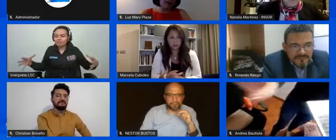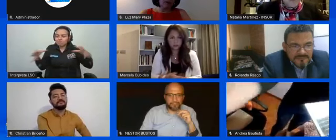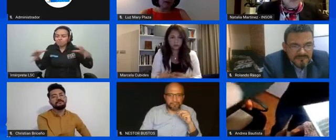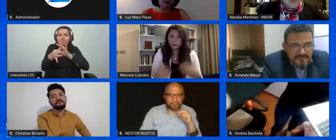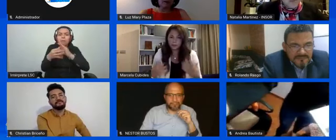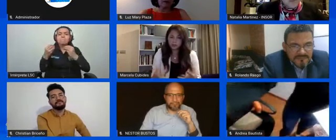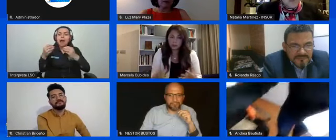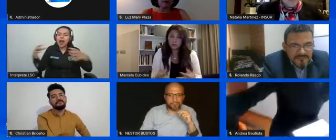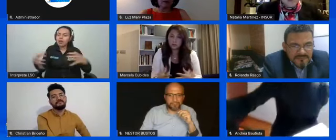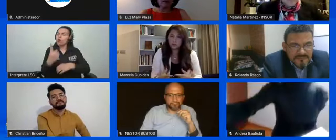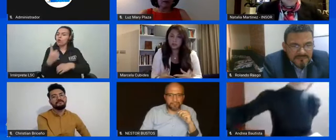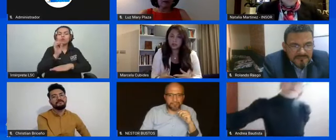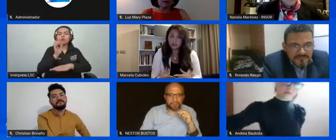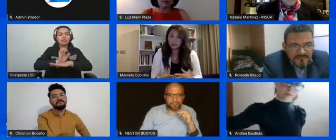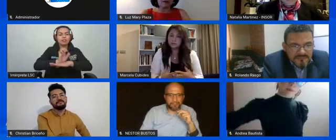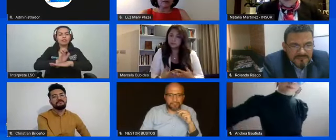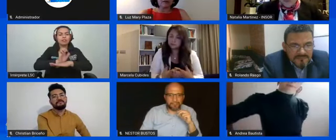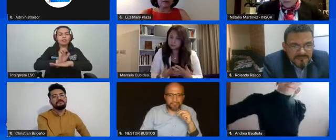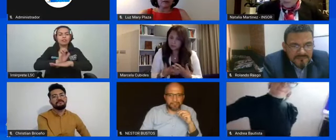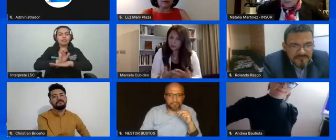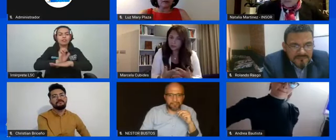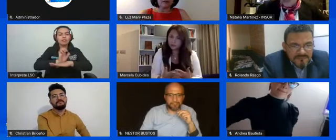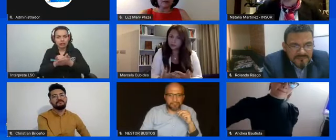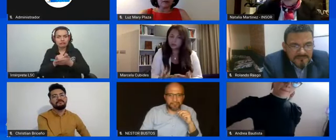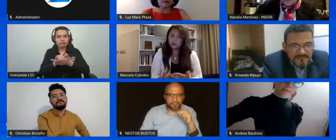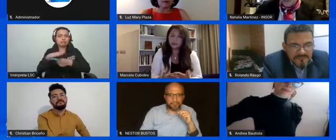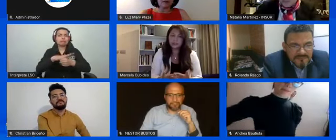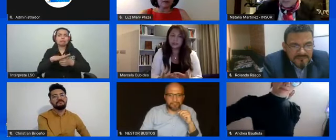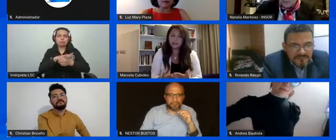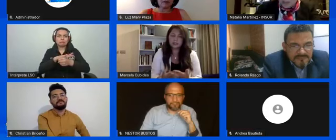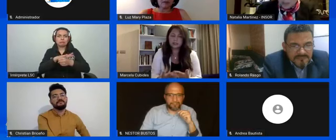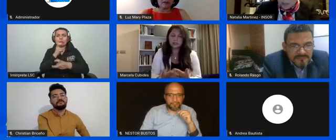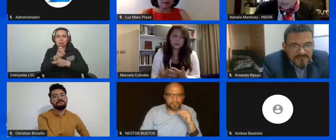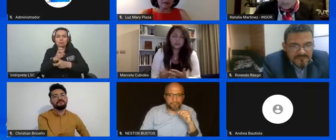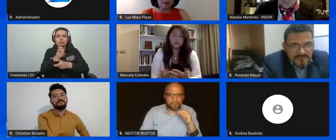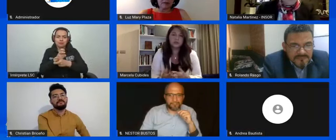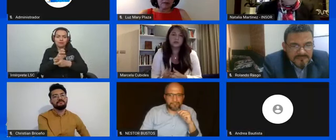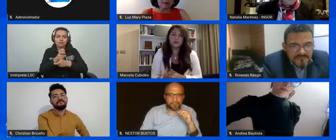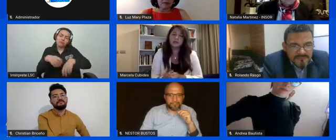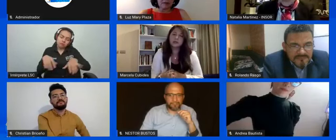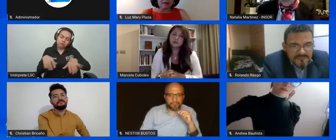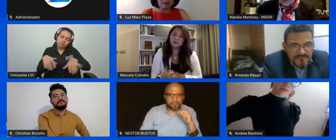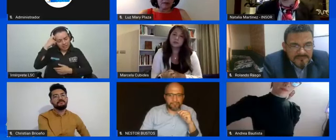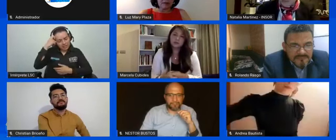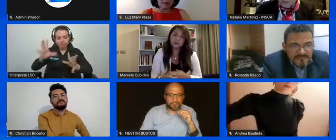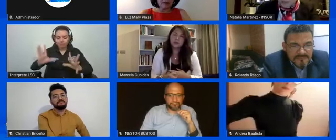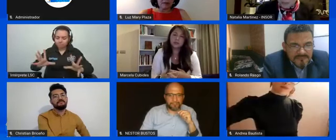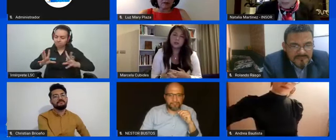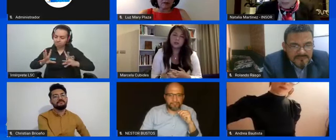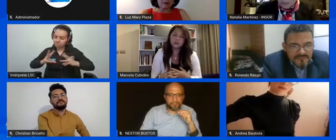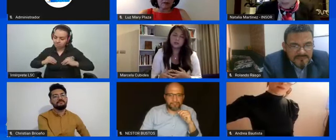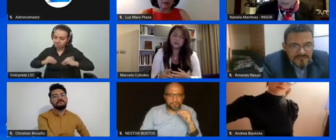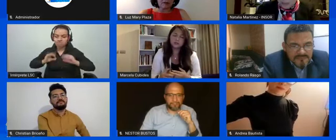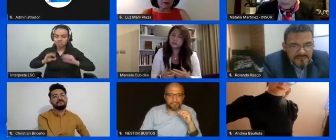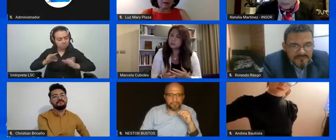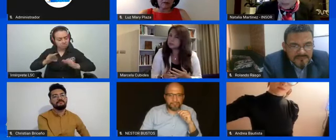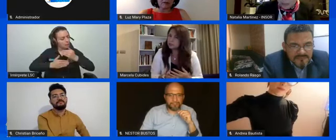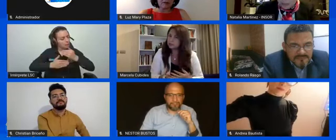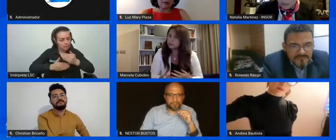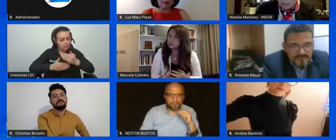en el momento. Pero asumimos el reto, que nos dio, digamos, unos resultados rápidamente. Por ejemplo, aumentar el